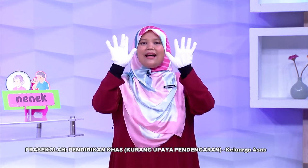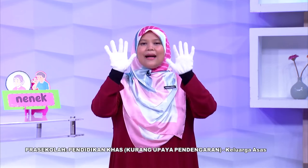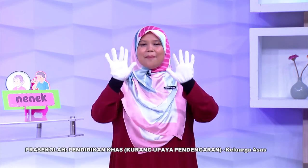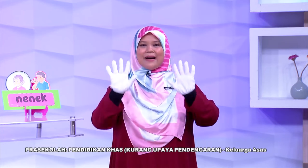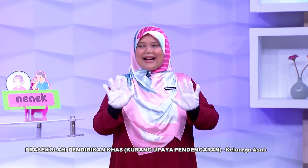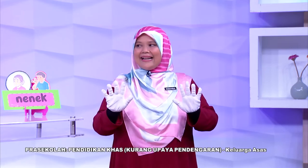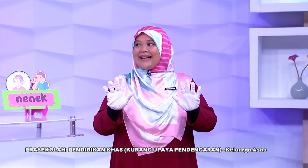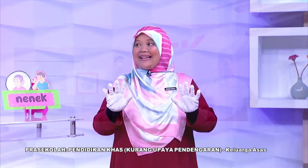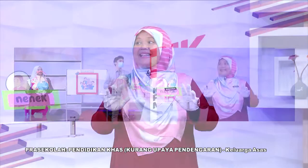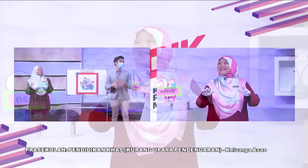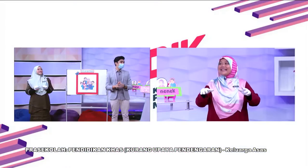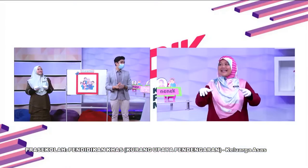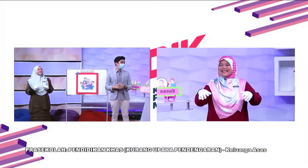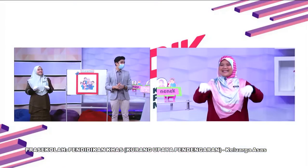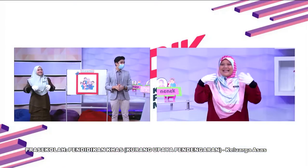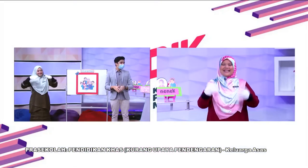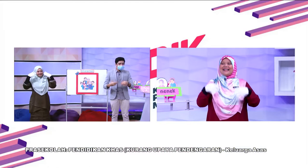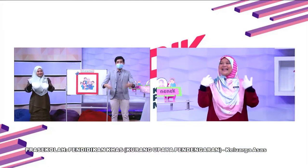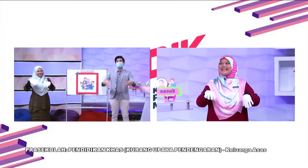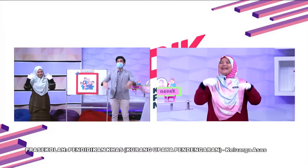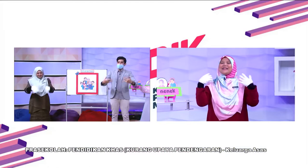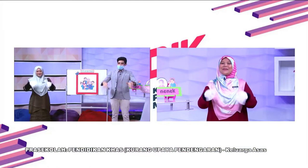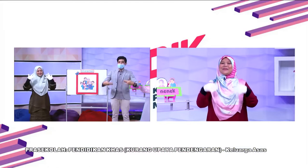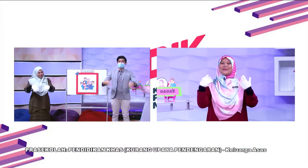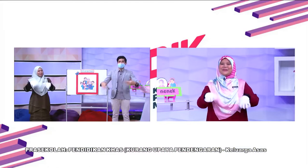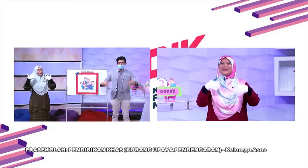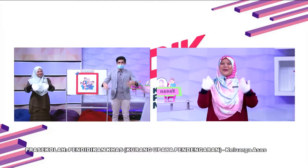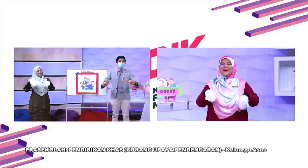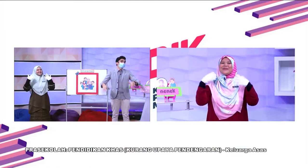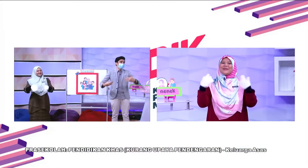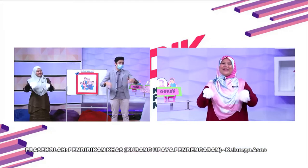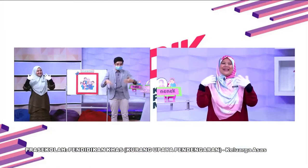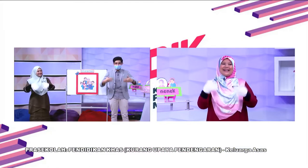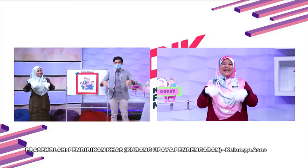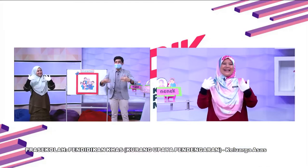2345678 dan rezeki hujan gitu tadi hah